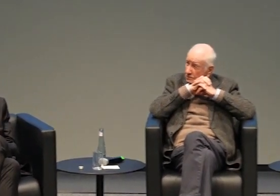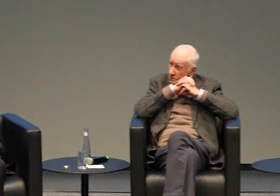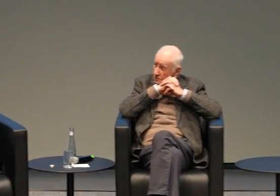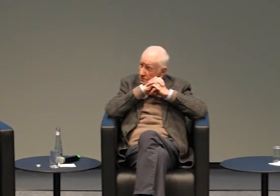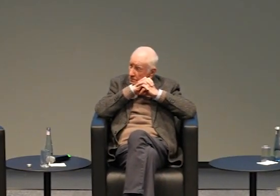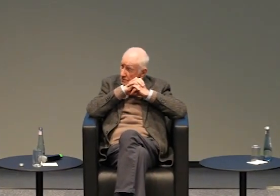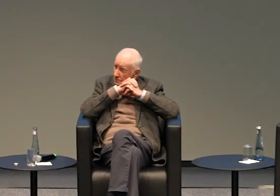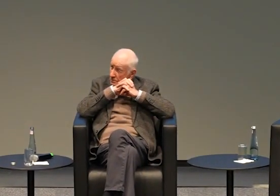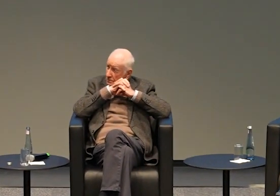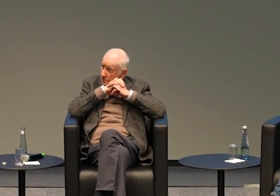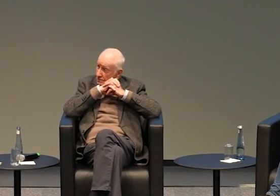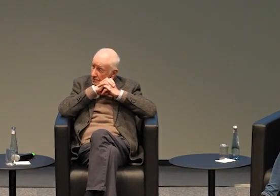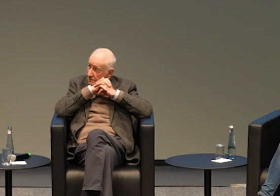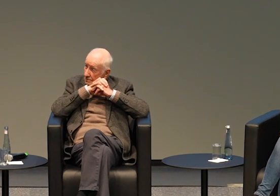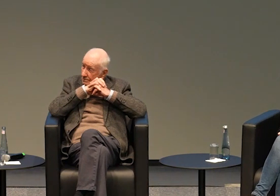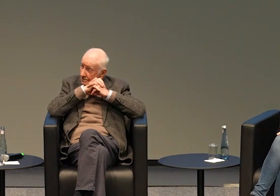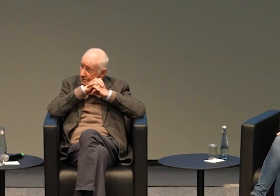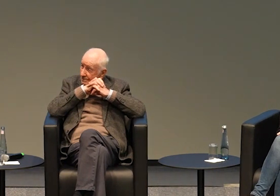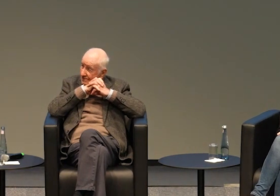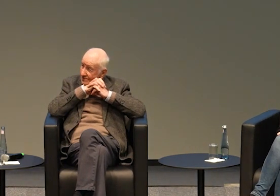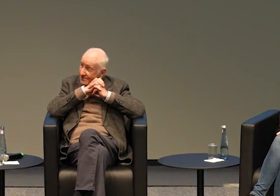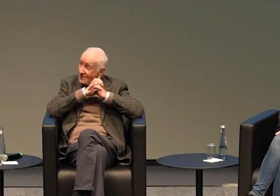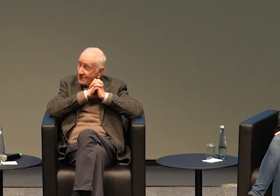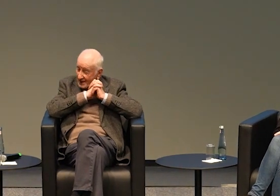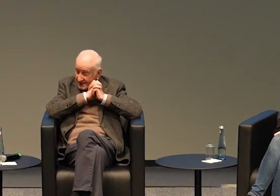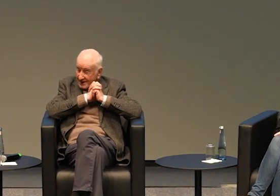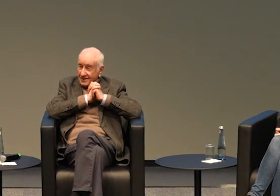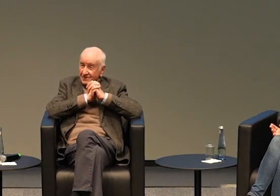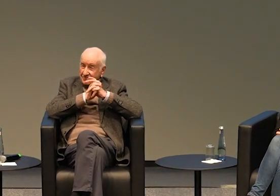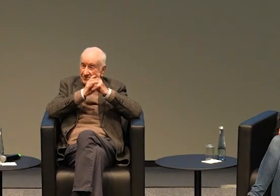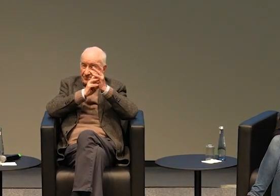sich die Zeit genommen haben, uns Rede und Antwort zu stellen. Vielen Dank.